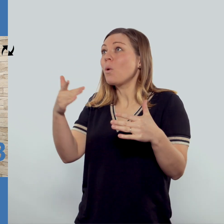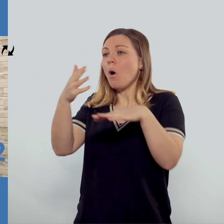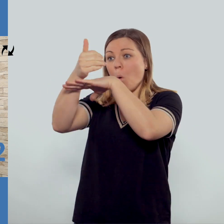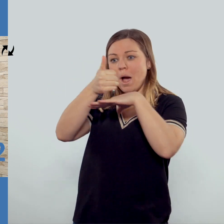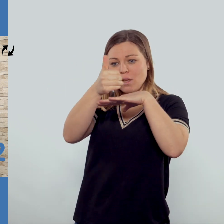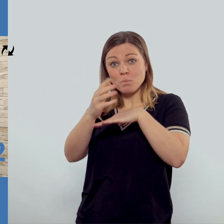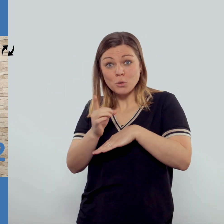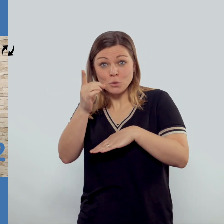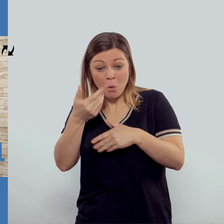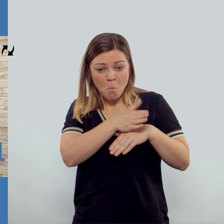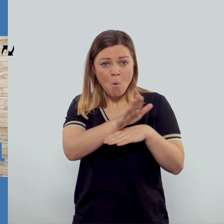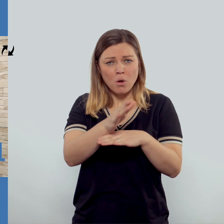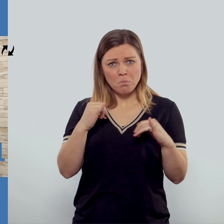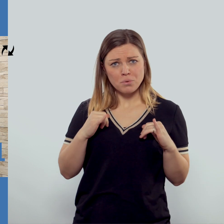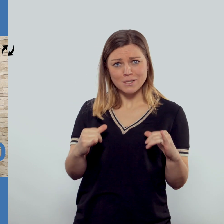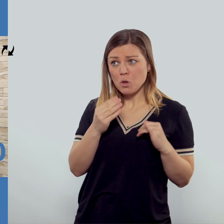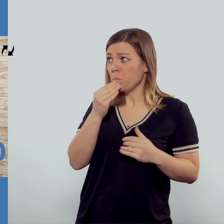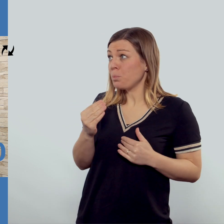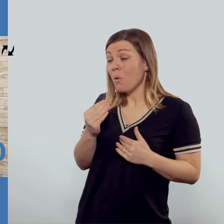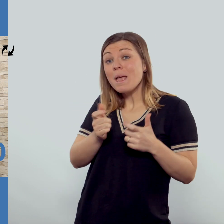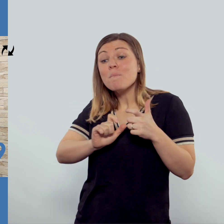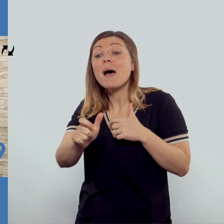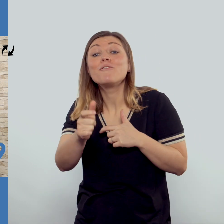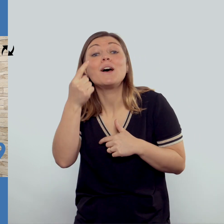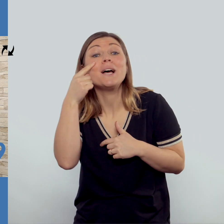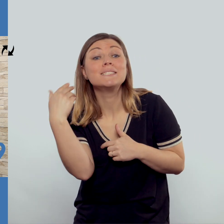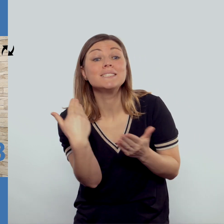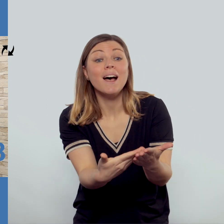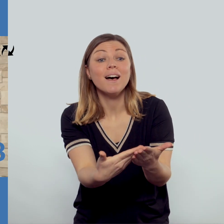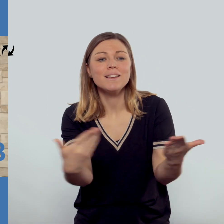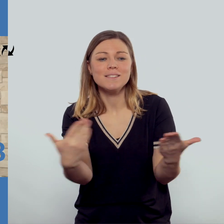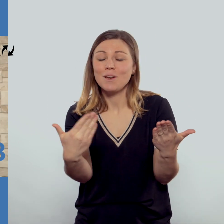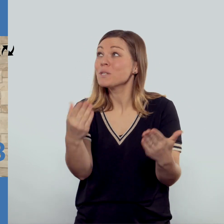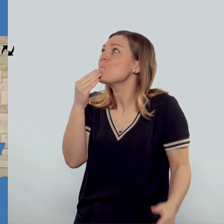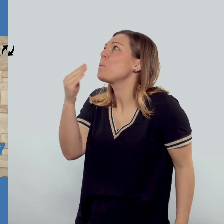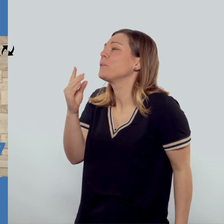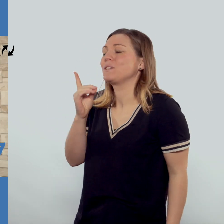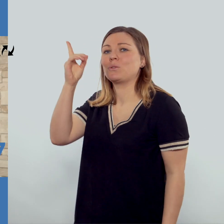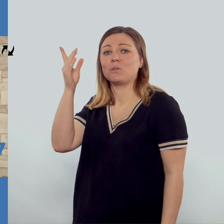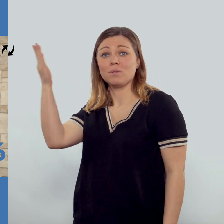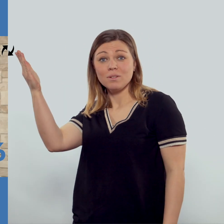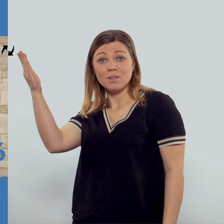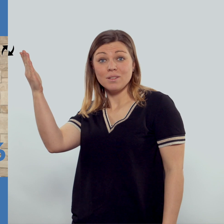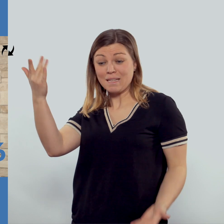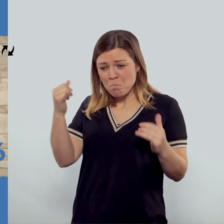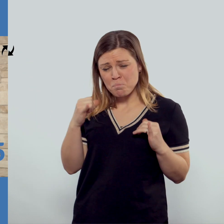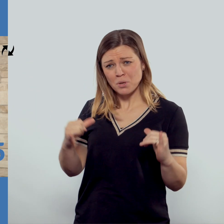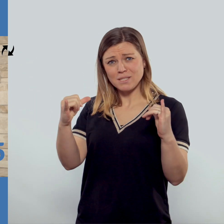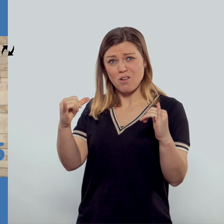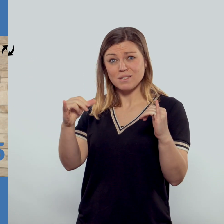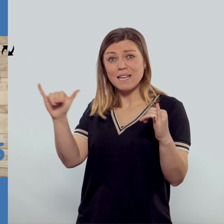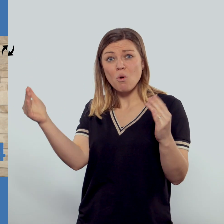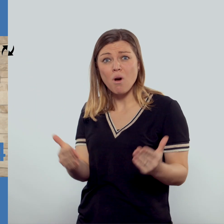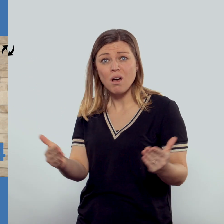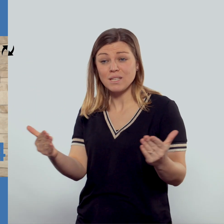et ensuite leur expliquer que ce qu'ils ont goûté, ce qu'ils ont expérimenté, c'est la bonté de Dieu. La source de cette puissance,